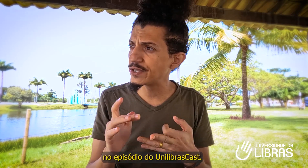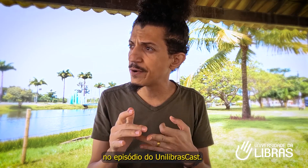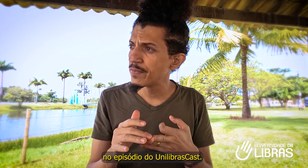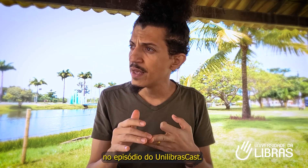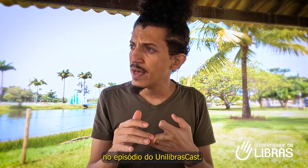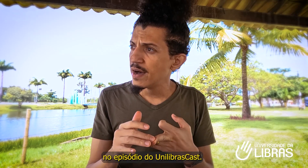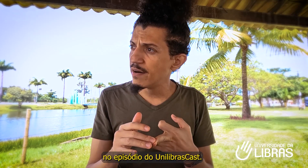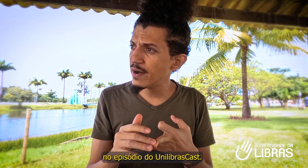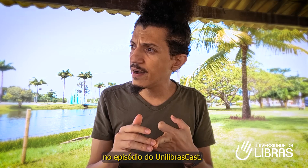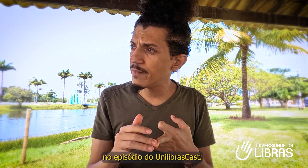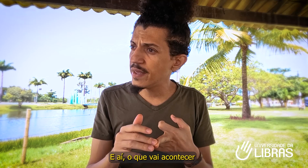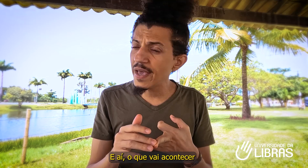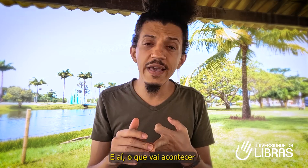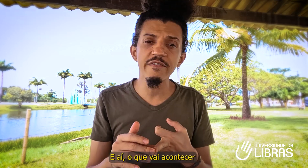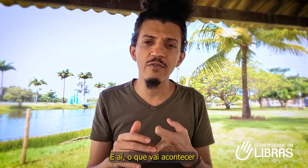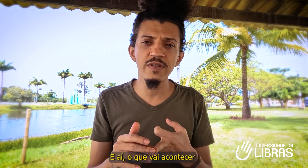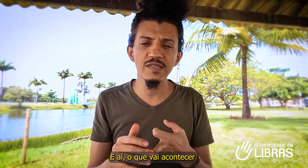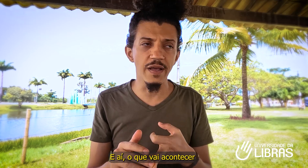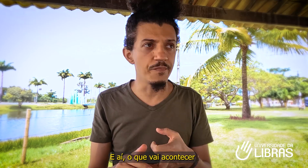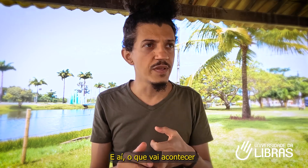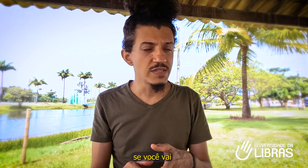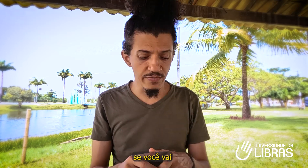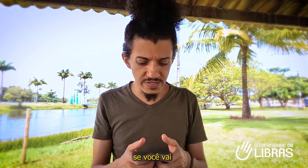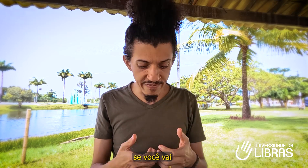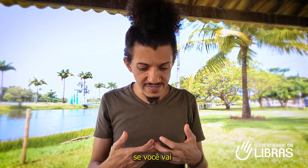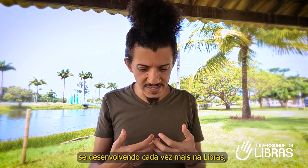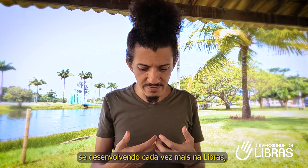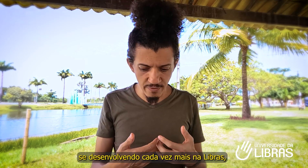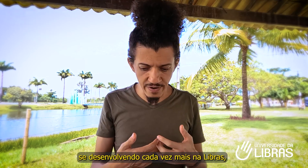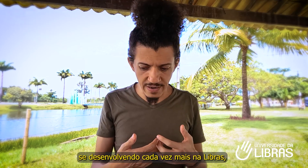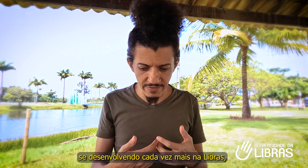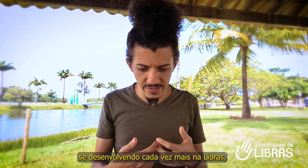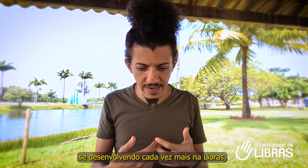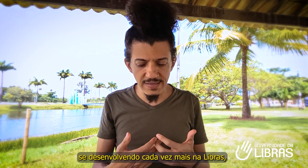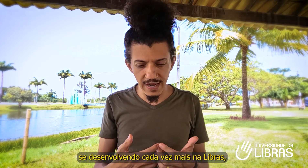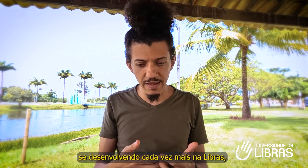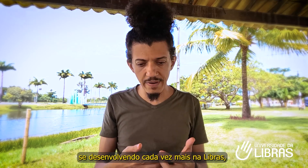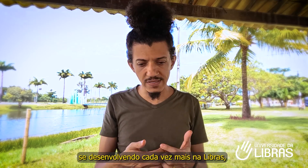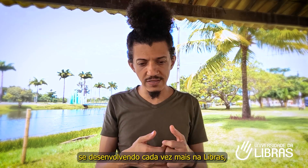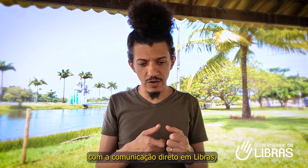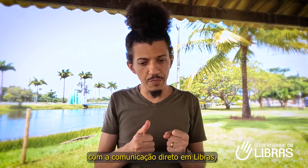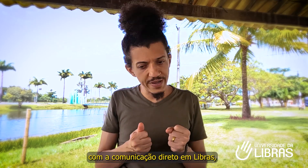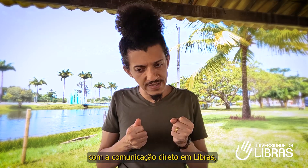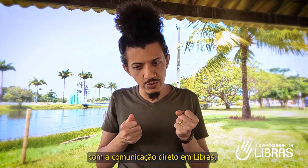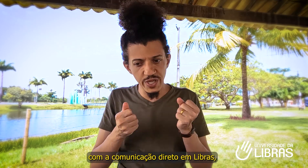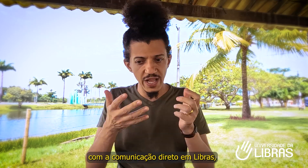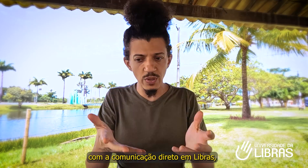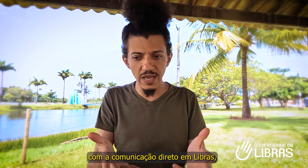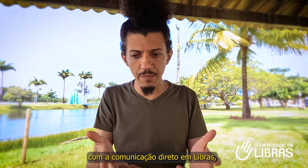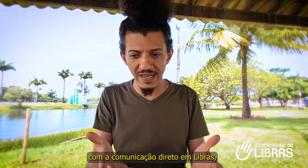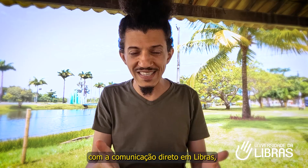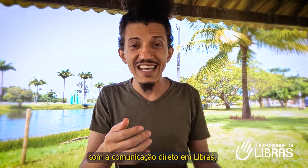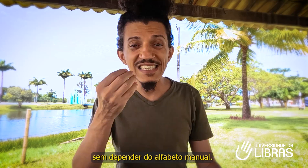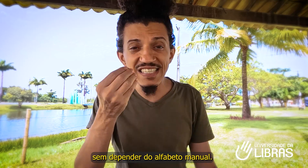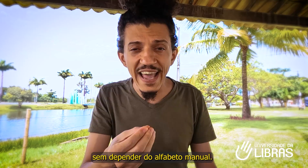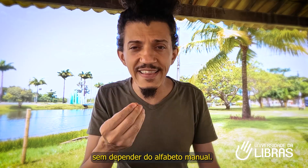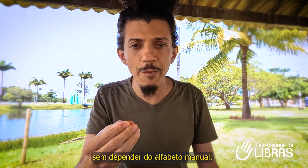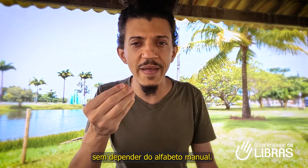Librascast. E aí o que vai acontecer? Se você vai se desenvolvendo cada vez mais na Libras, da comunicação direto em Libras, sem depender